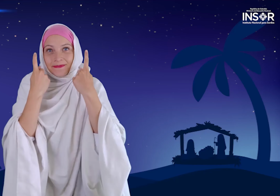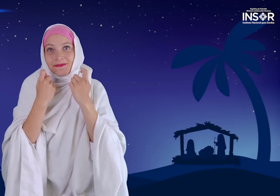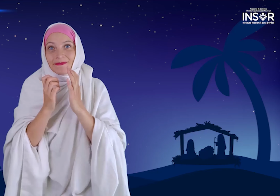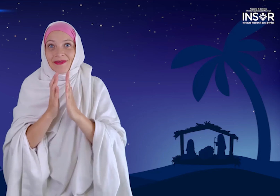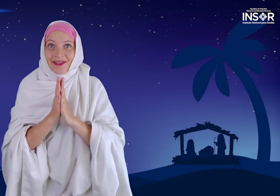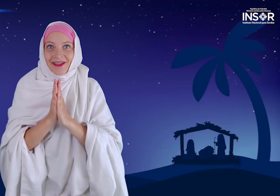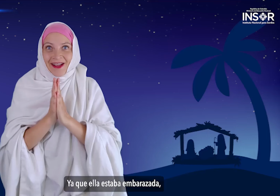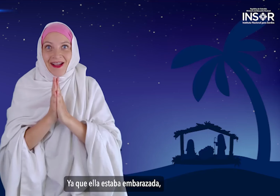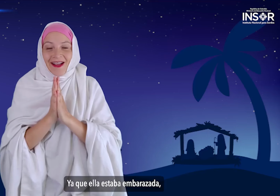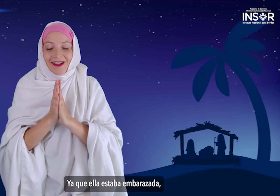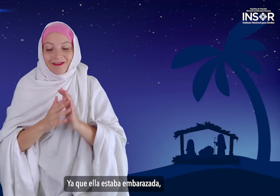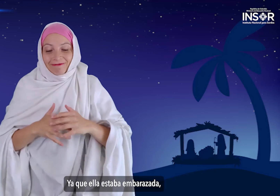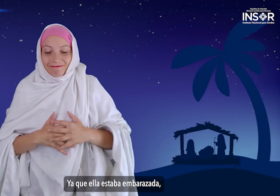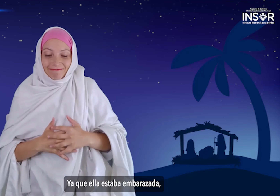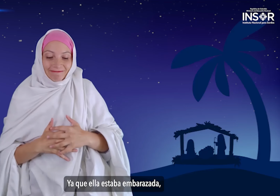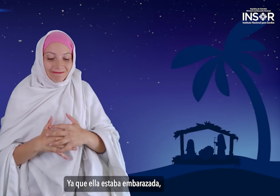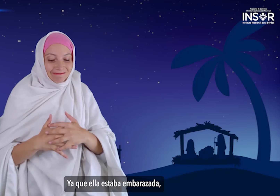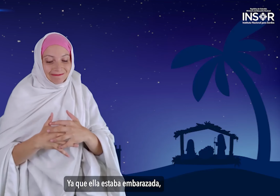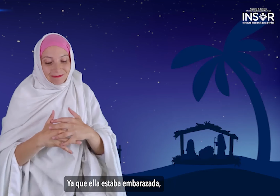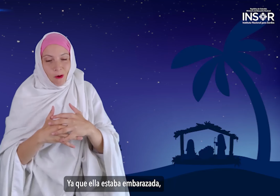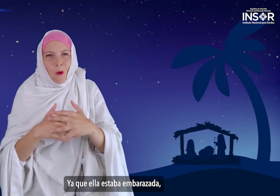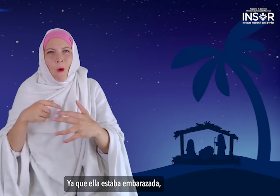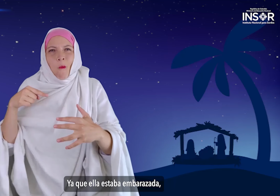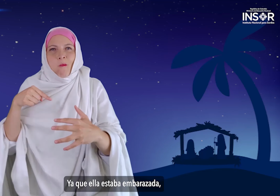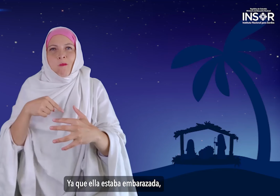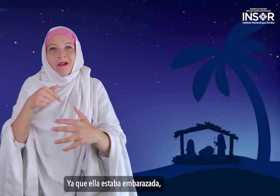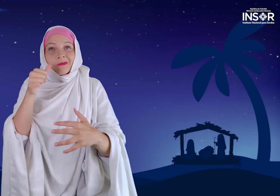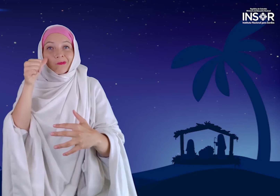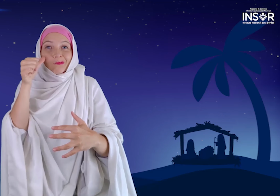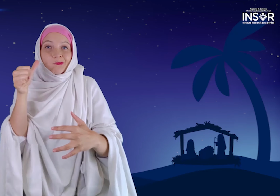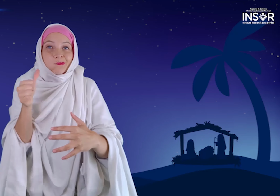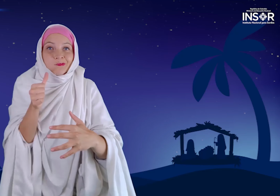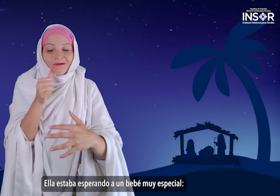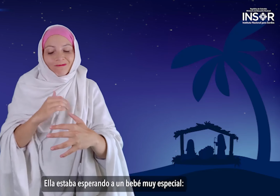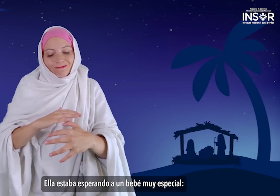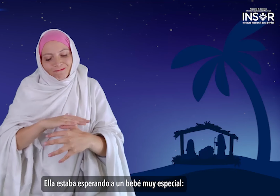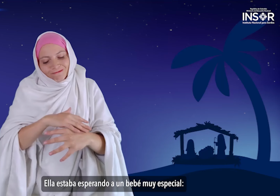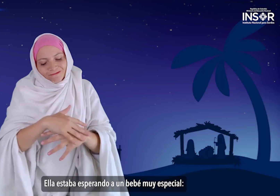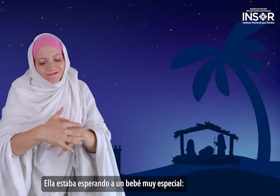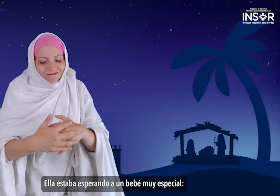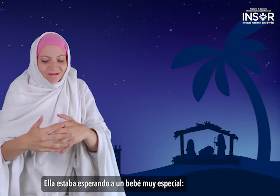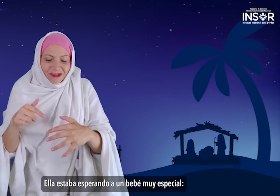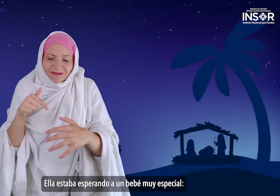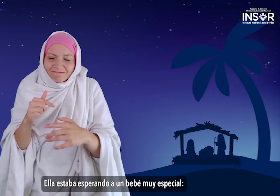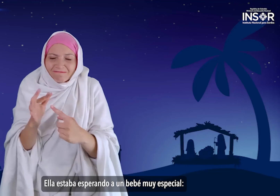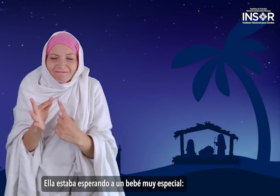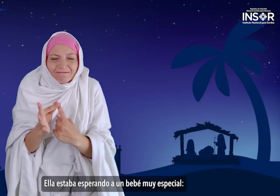Ya que ella estaba embarazada. Ella estaba esperando a un bebé